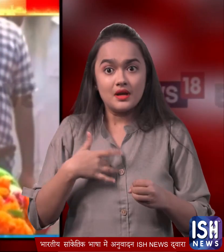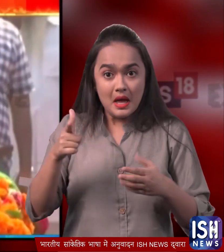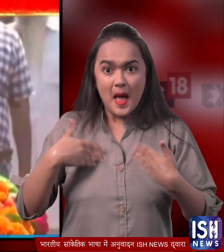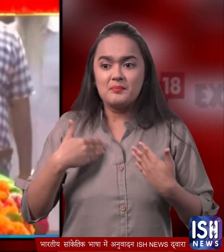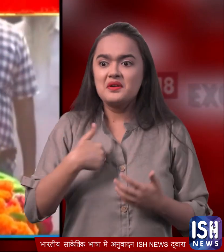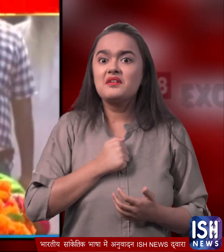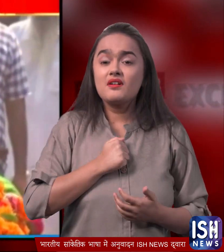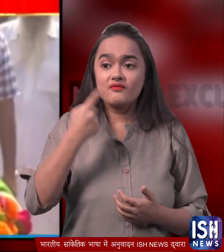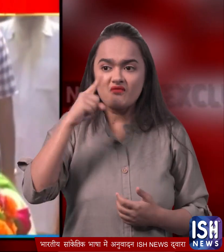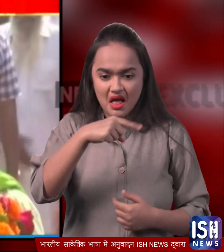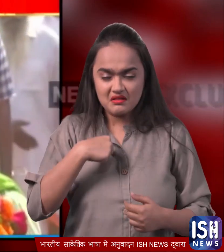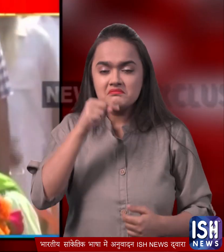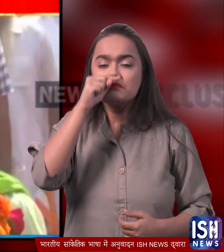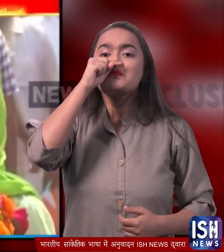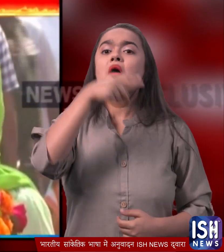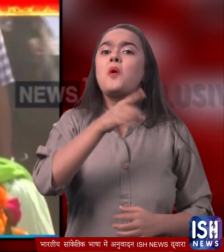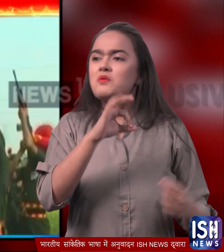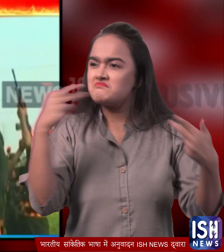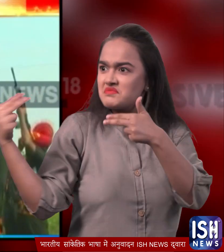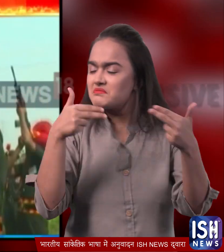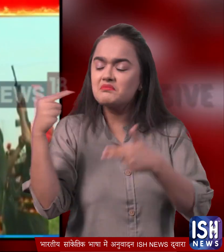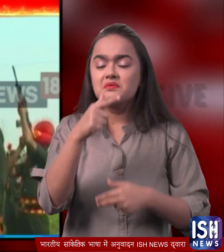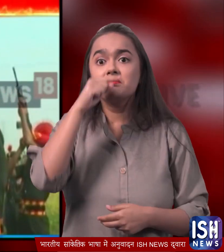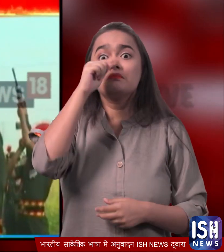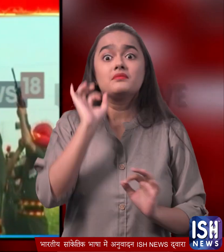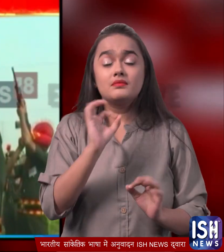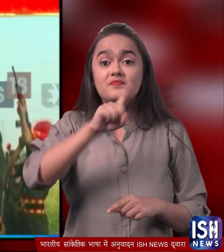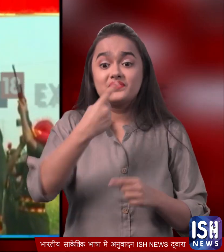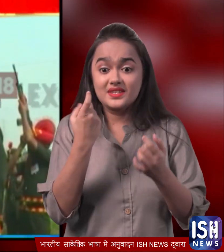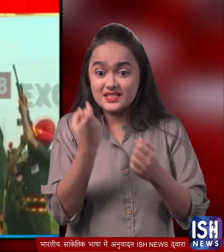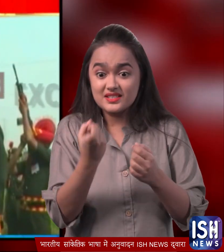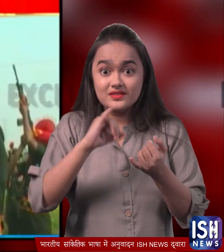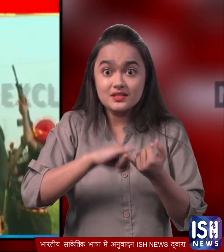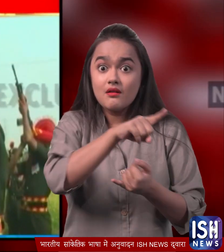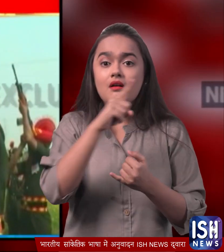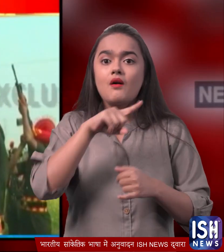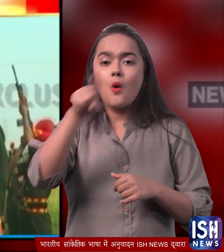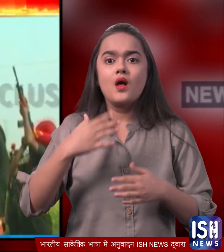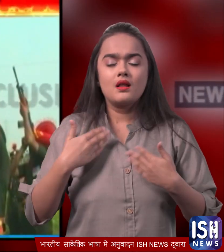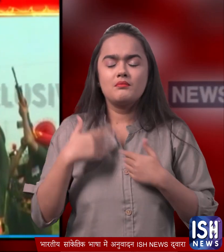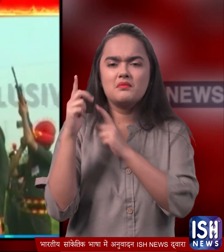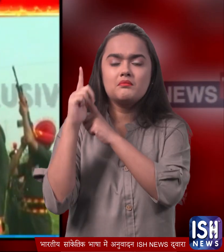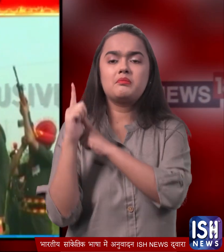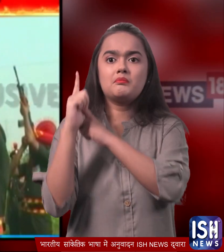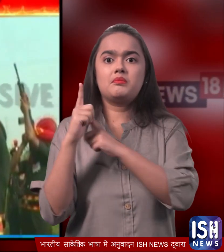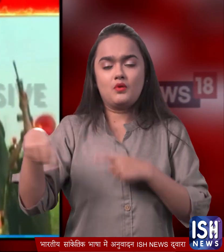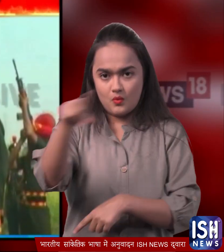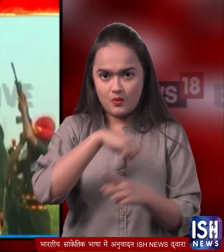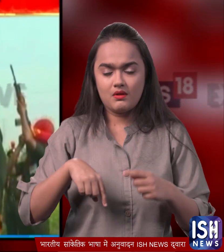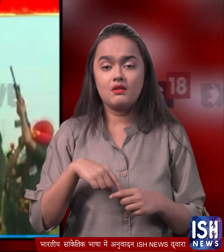उसकी आंखों में अपने पिता की शहादत पर गर्व दिखा। अंतिम संस्कार से पहले जसविंदर सिंह को गार्ड ऑफ ऑनर दिया गया।